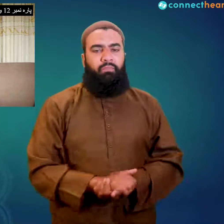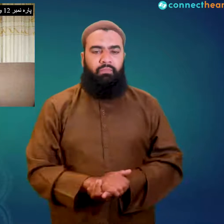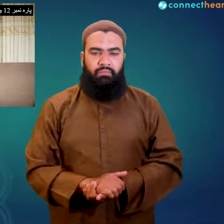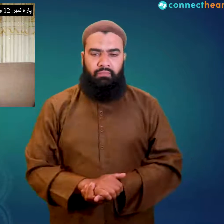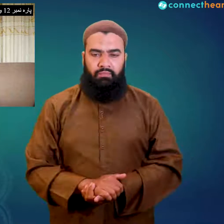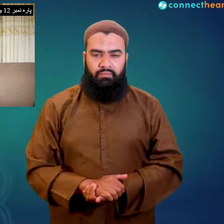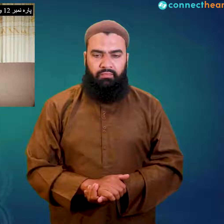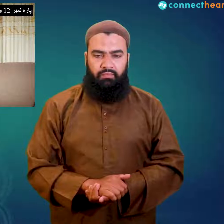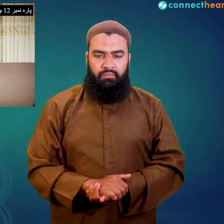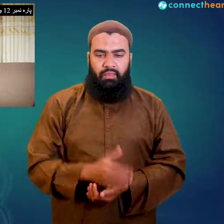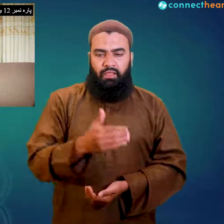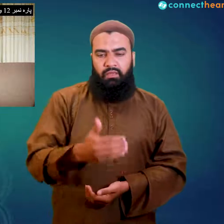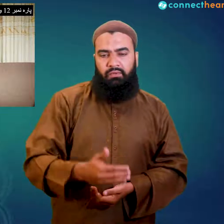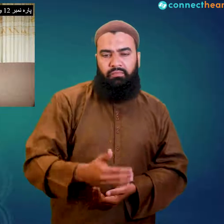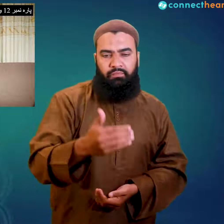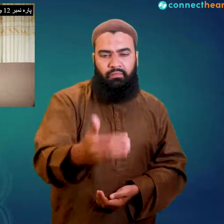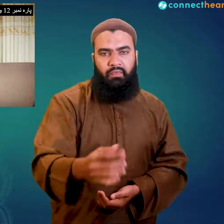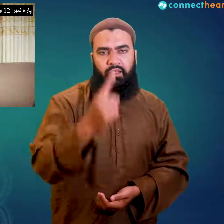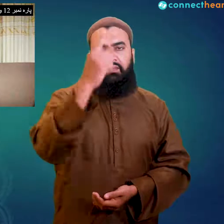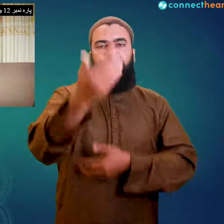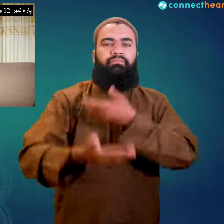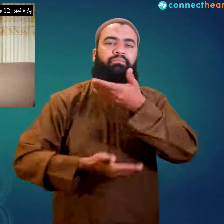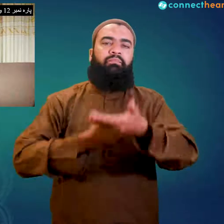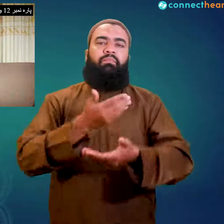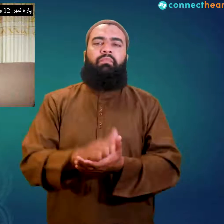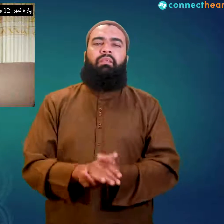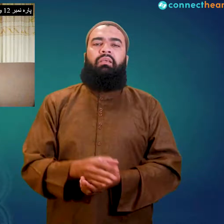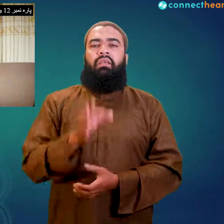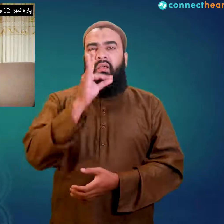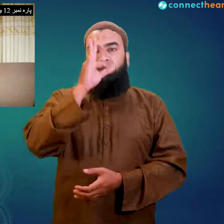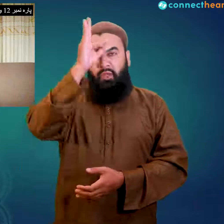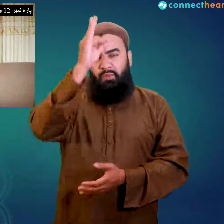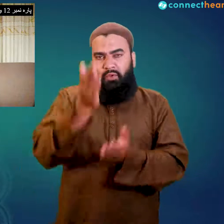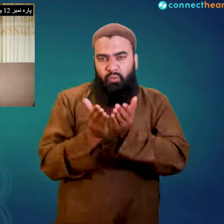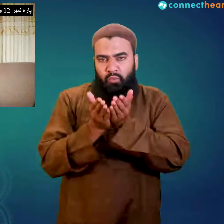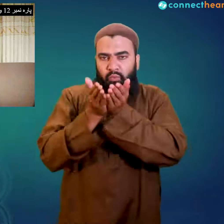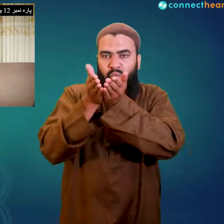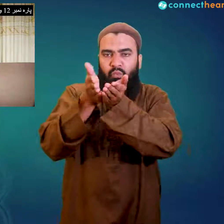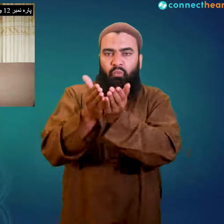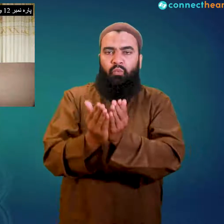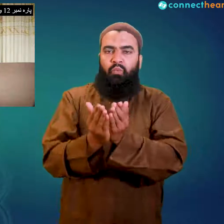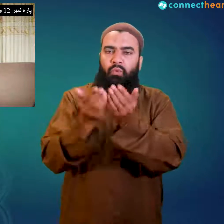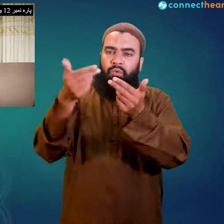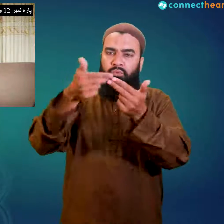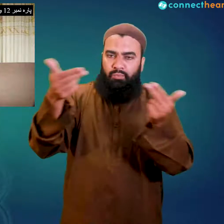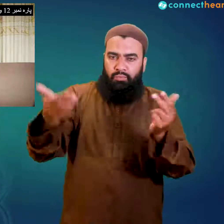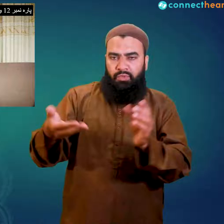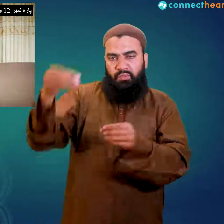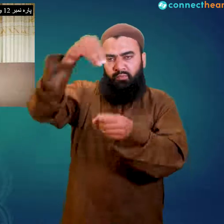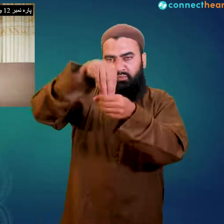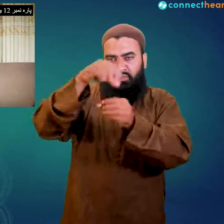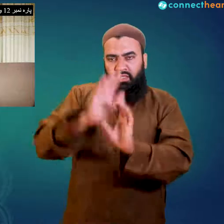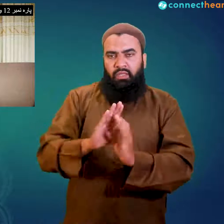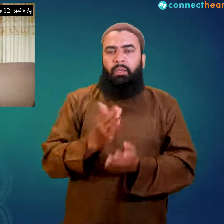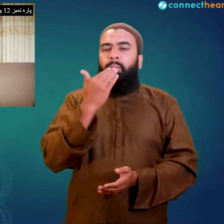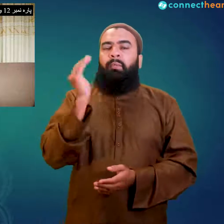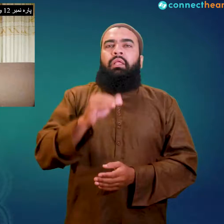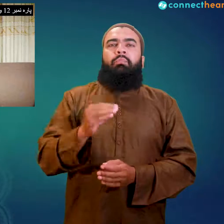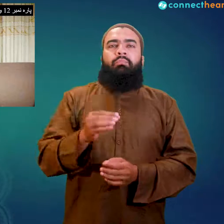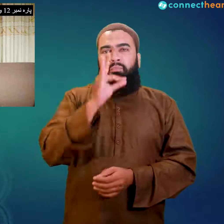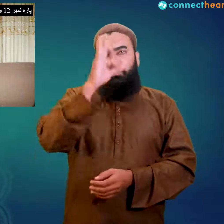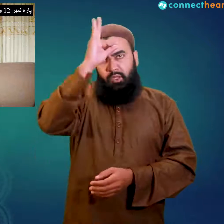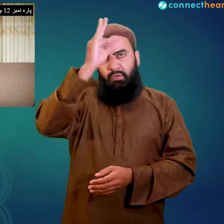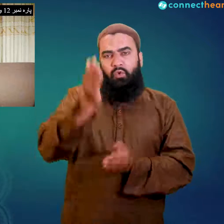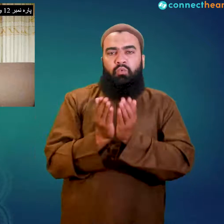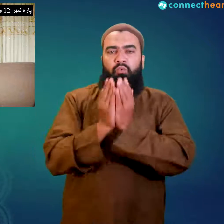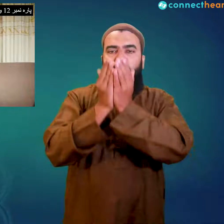رکوع نمبر 3 میں حضرت نوح علیہ السلام کا تذکرہ ہے۔ جب انہوں نے اپنی قوم کو ایمان کی